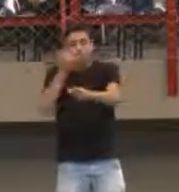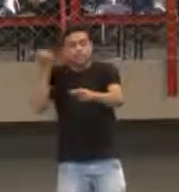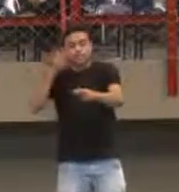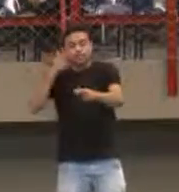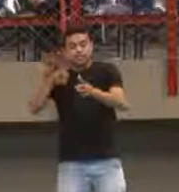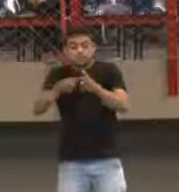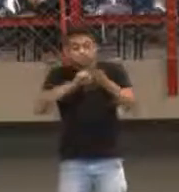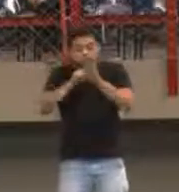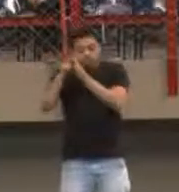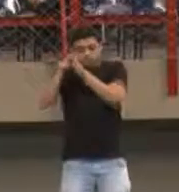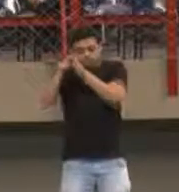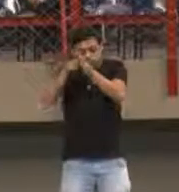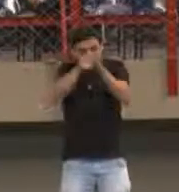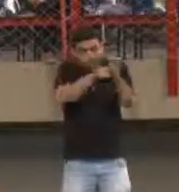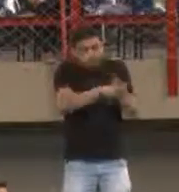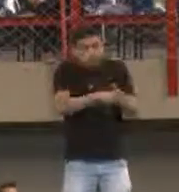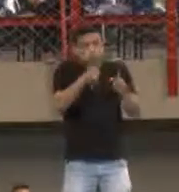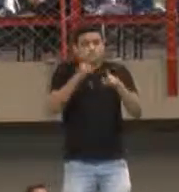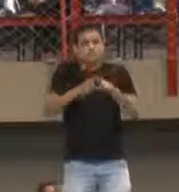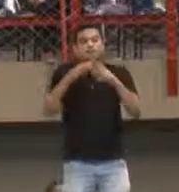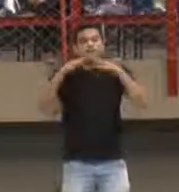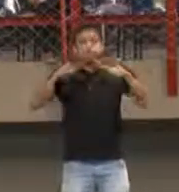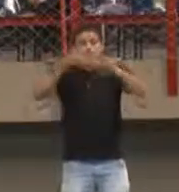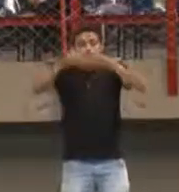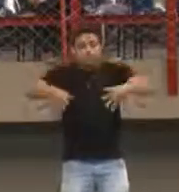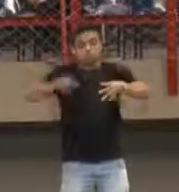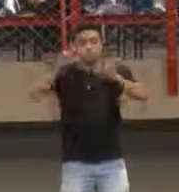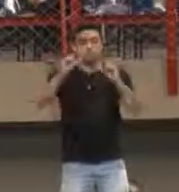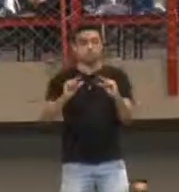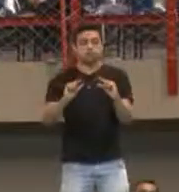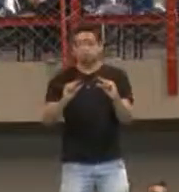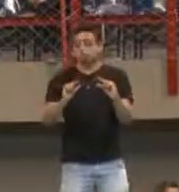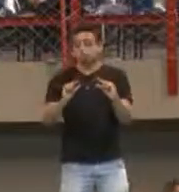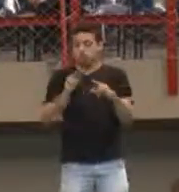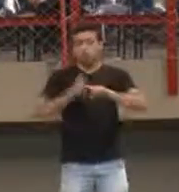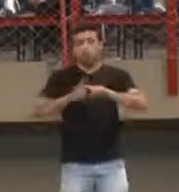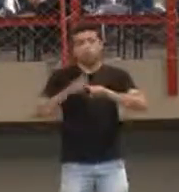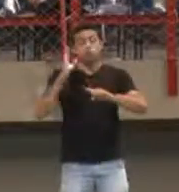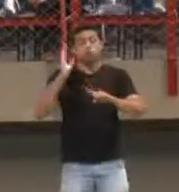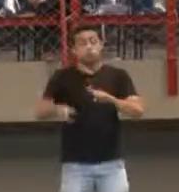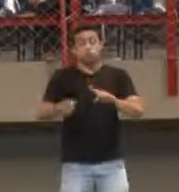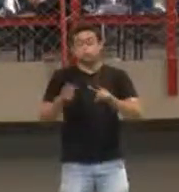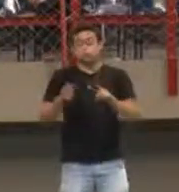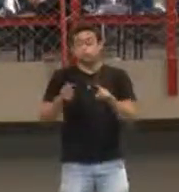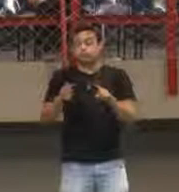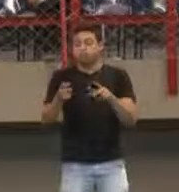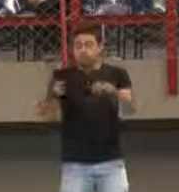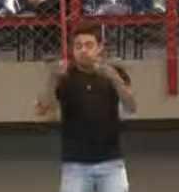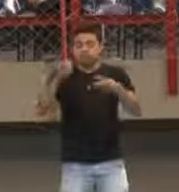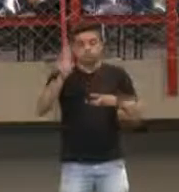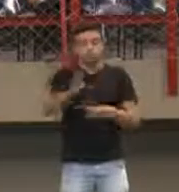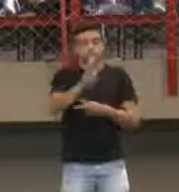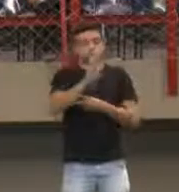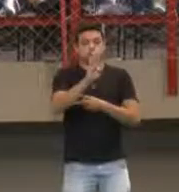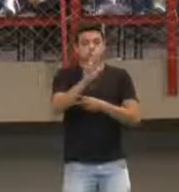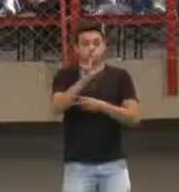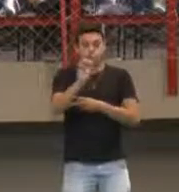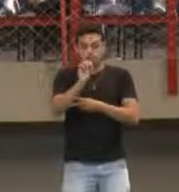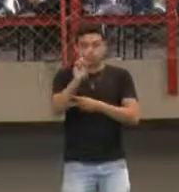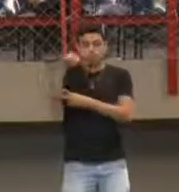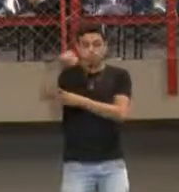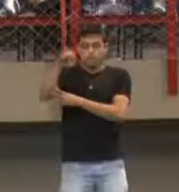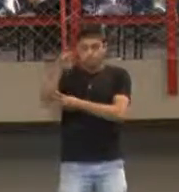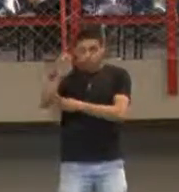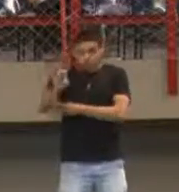bem estudado para que o impacto ambiental seja o menor possível. Porque, querendo ou não, em Belo Monte, vai existir um